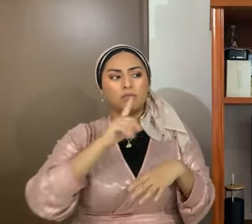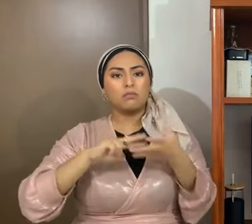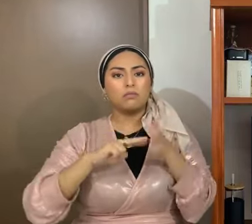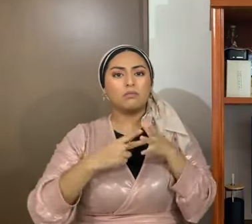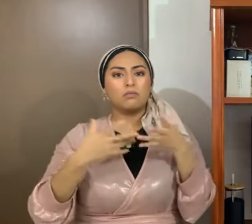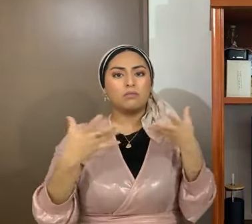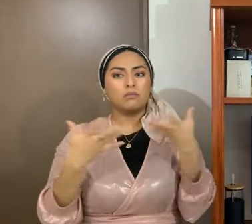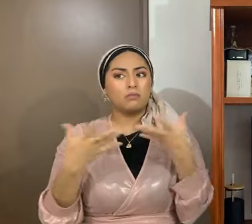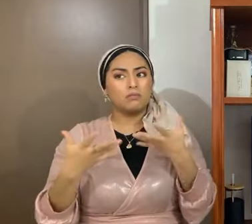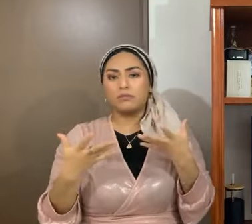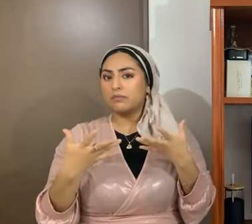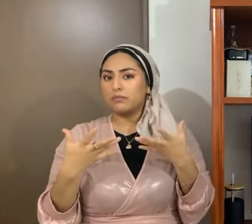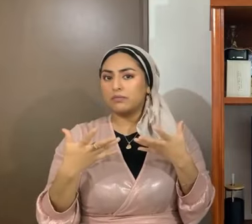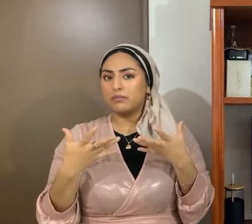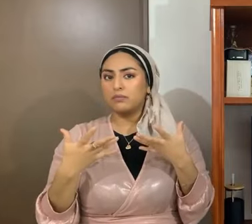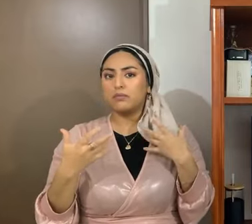nosotros?